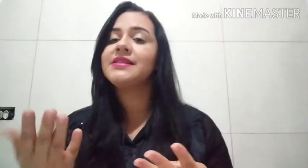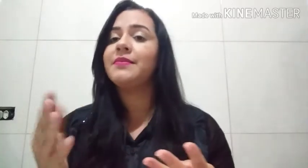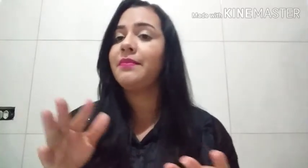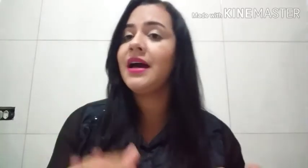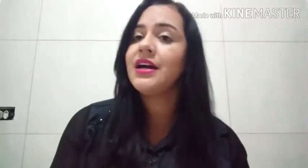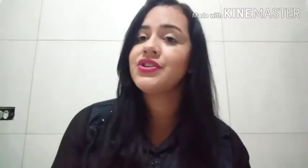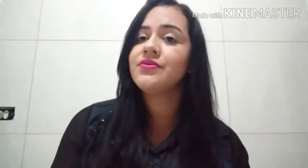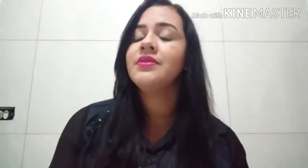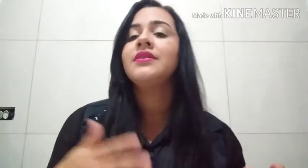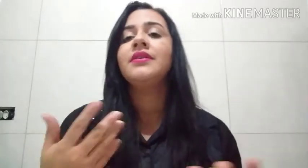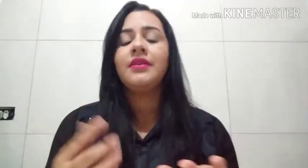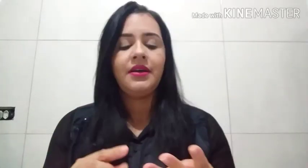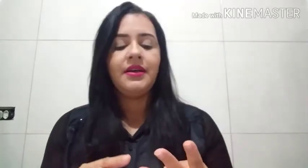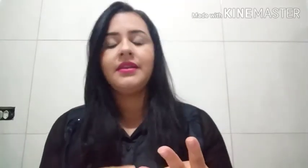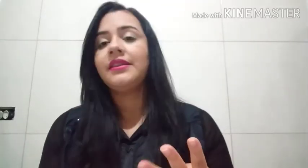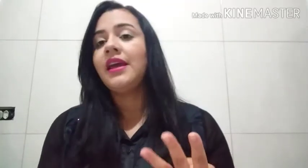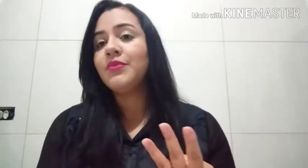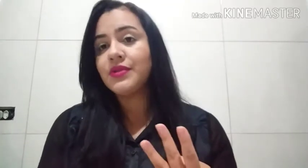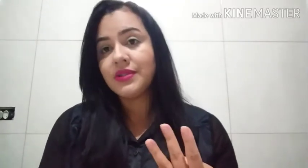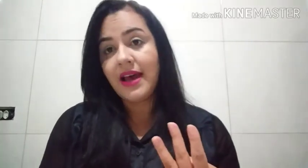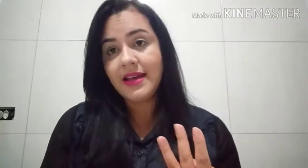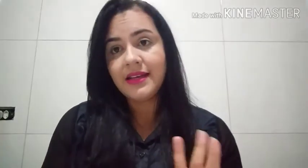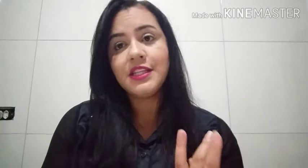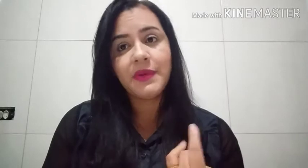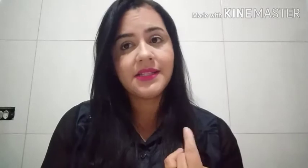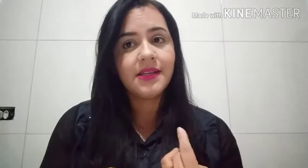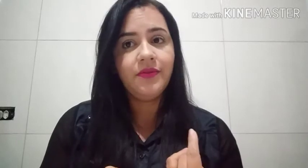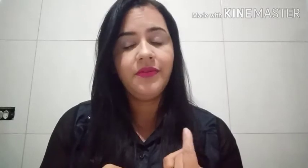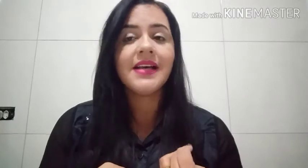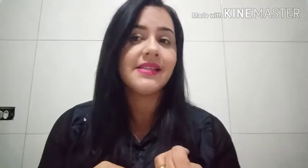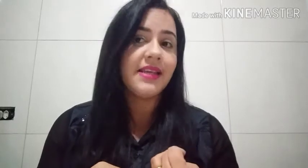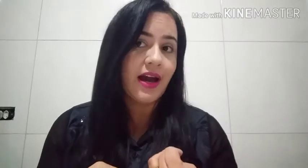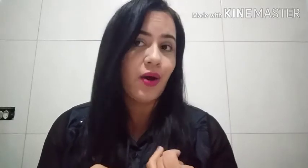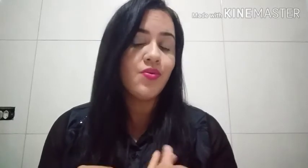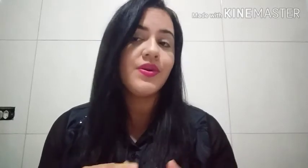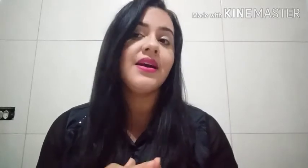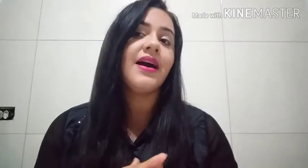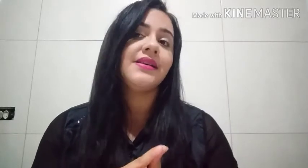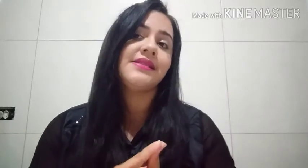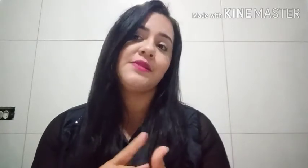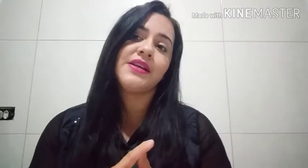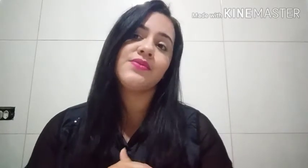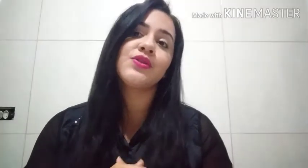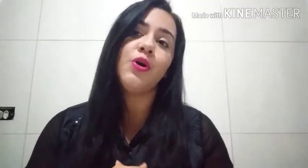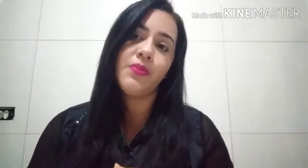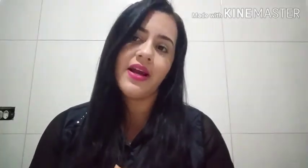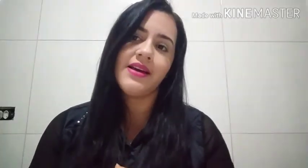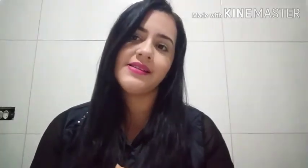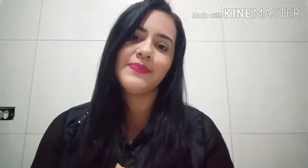para baixo. Temos a expressão facial e as expressões corporais.